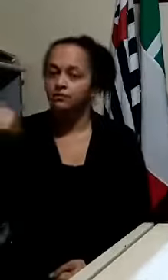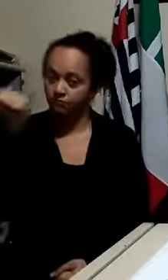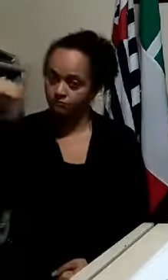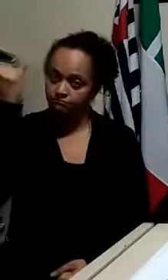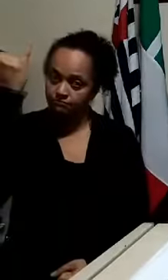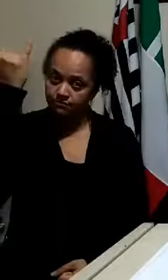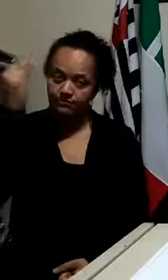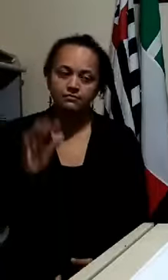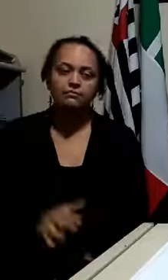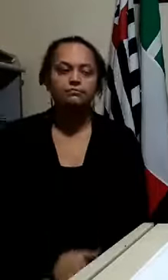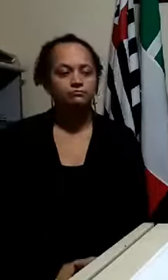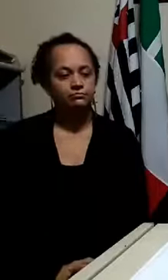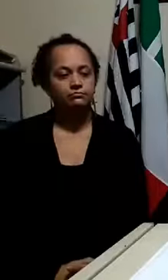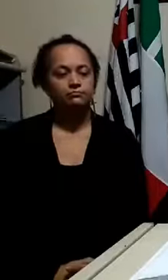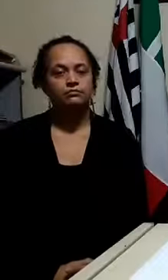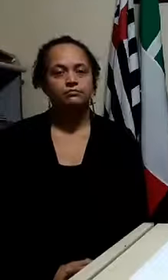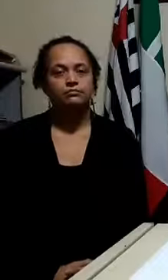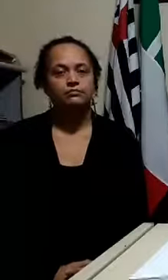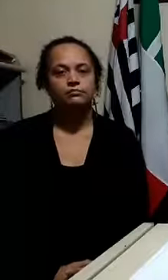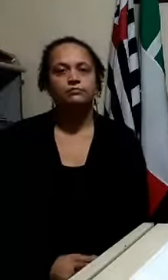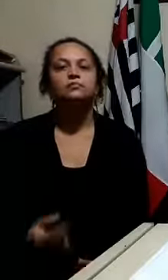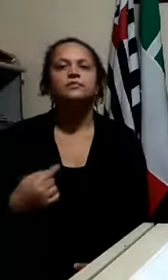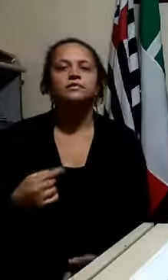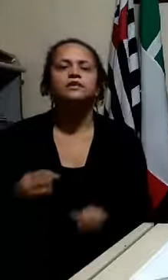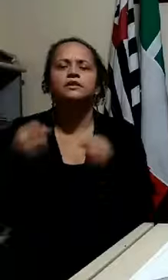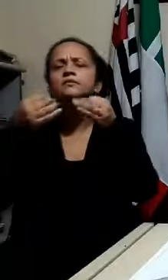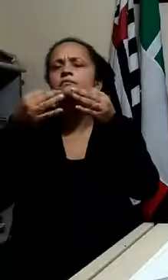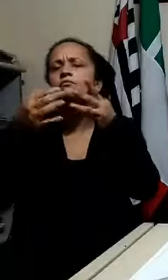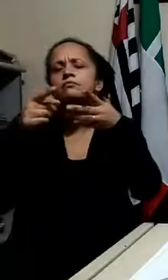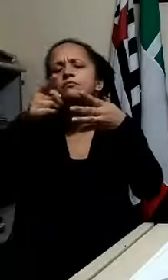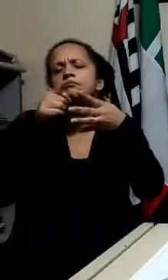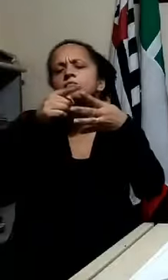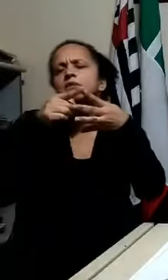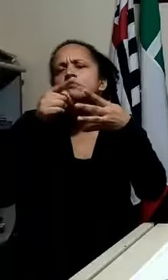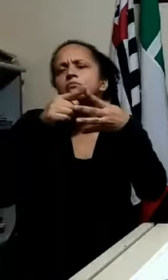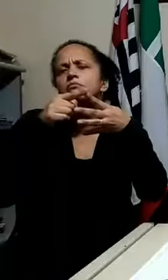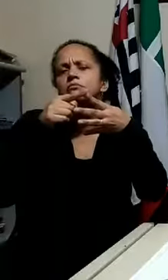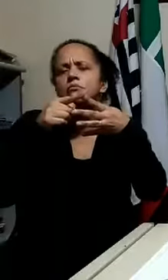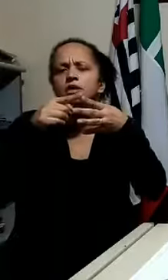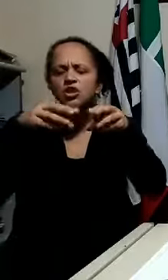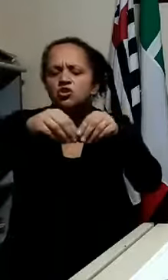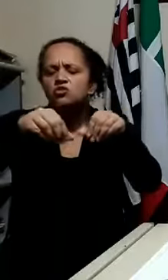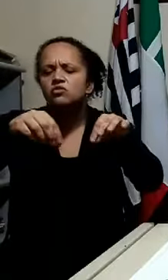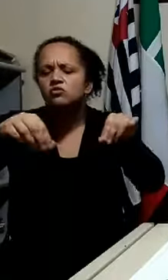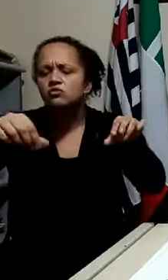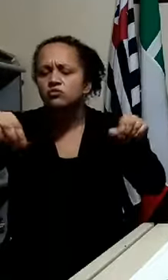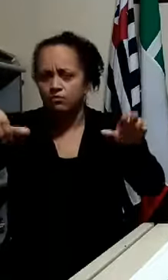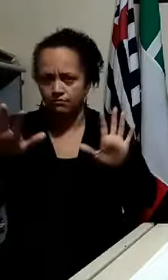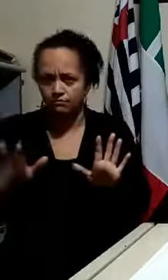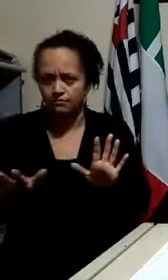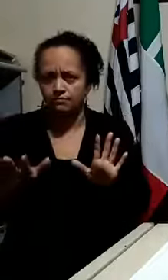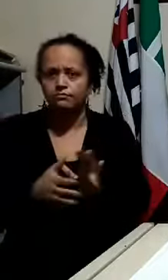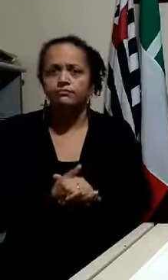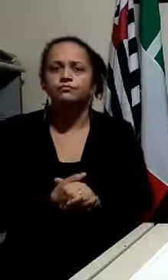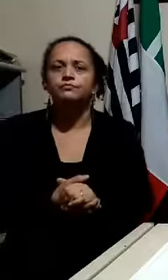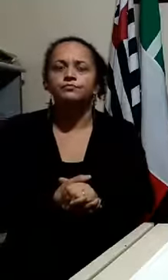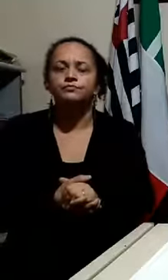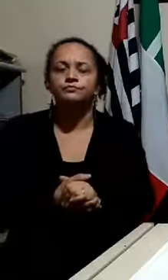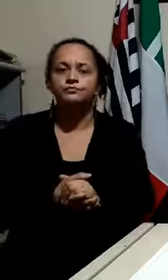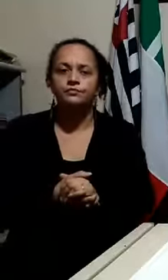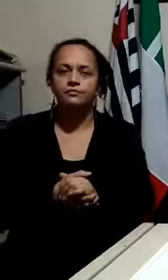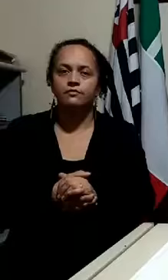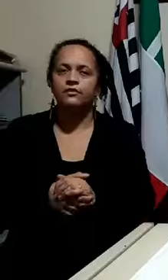importante, veja bem. E aí nós falamos do primeiro tipo de solo, na segunda-feira, dia 1º, que é o solo